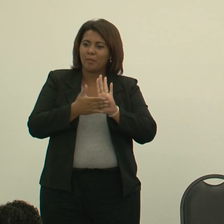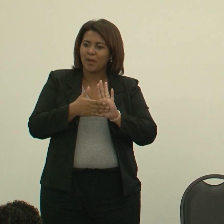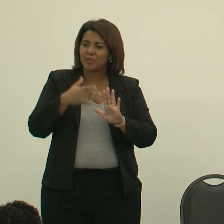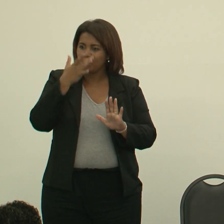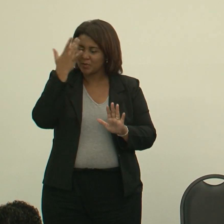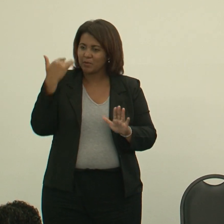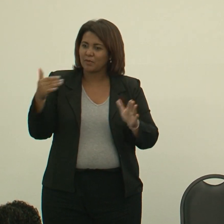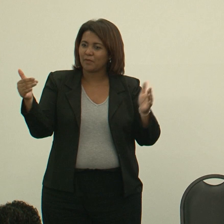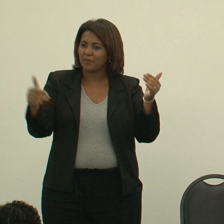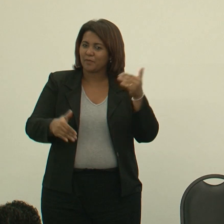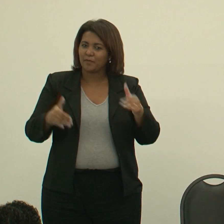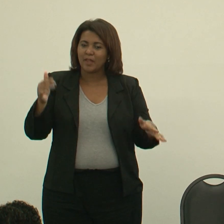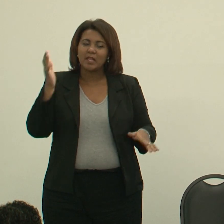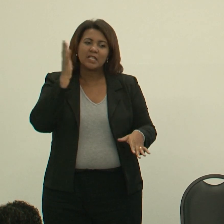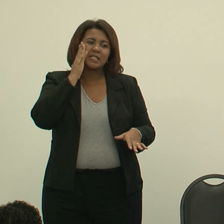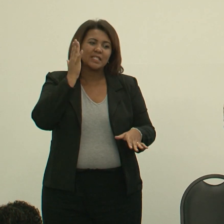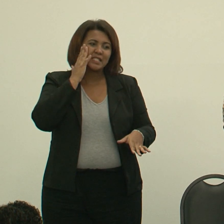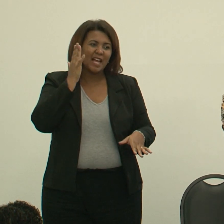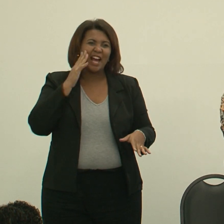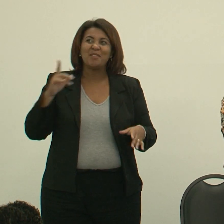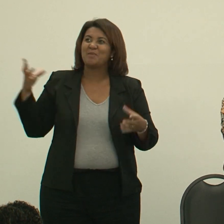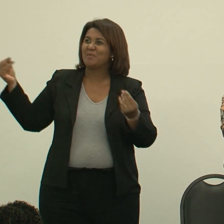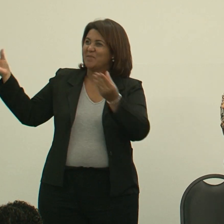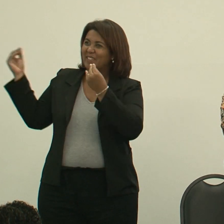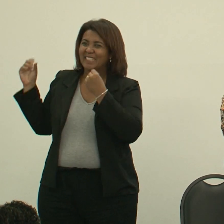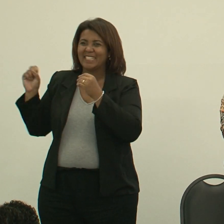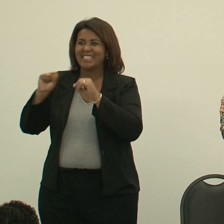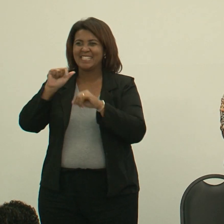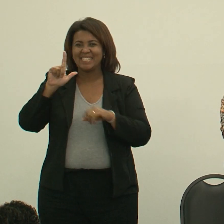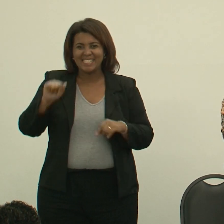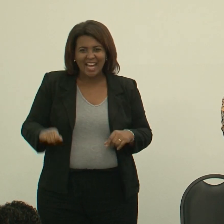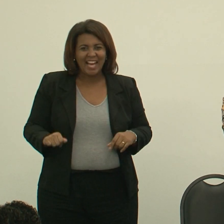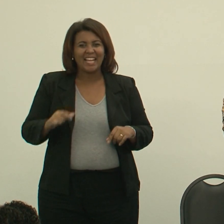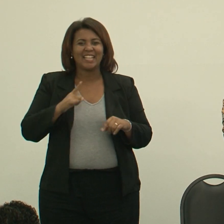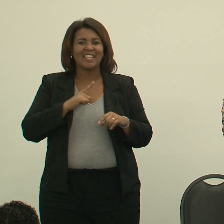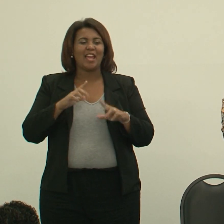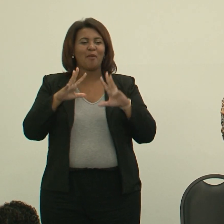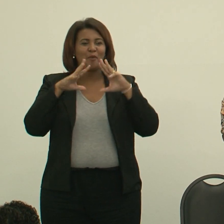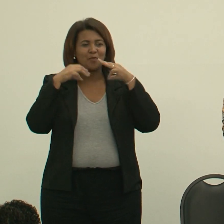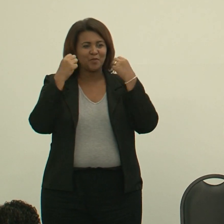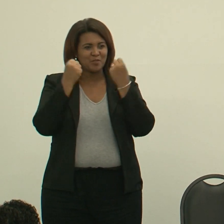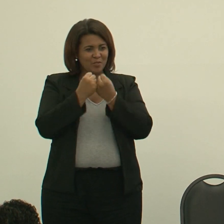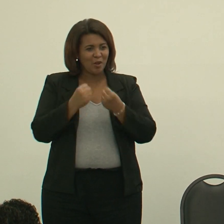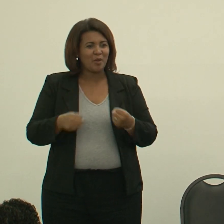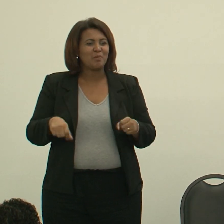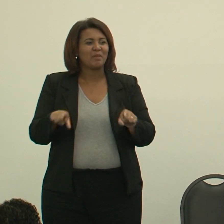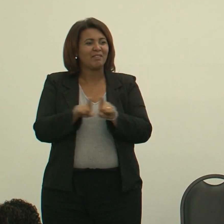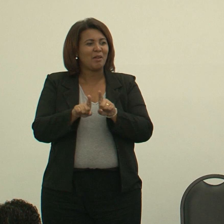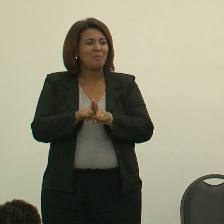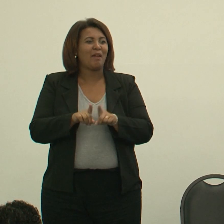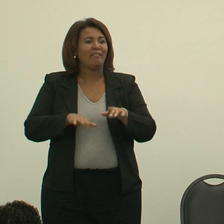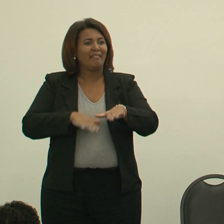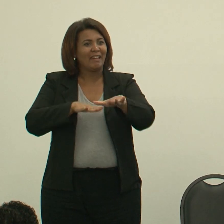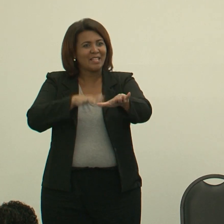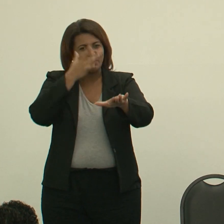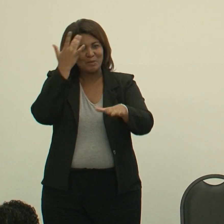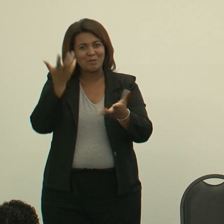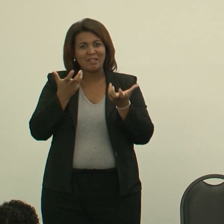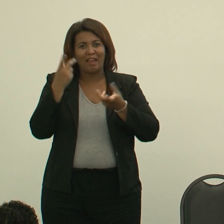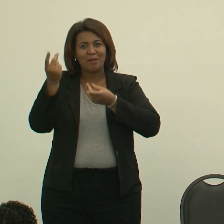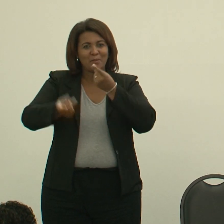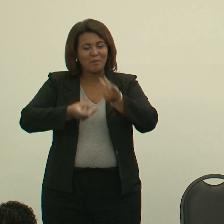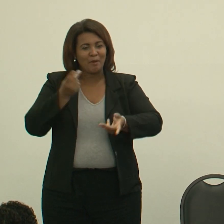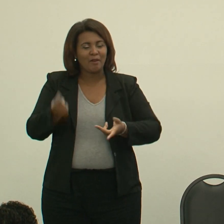adesão, principalmente que a gente sabe que a concorrência está grande. A gente concorre com as outras oficinas e com o trânsito. Então, muito obrigada. Meu nome